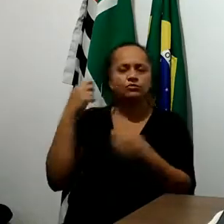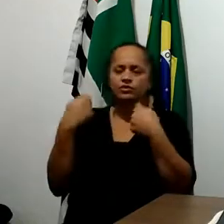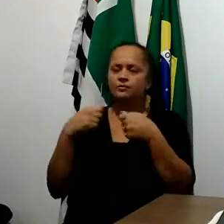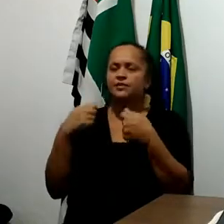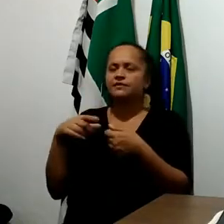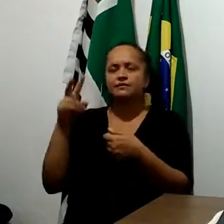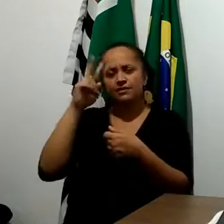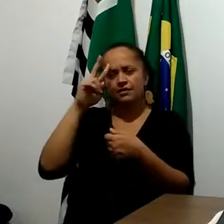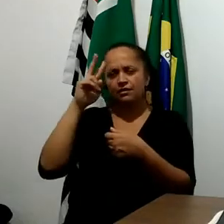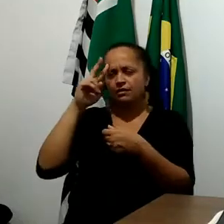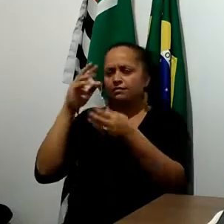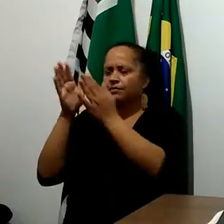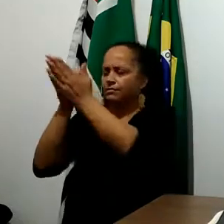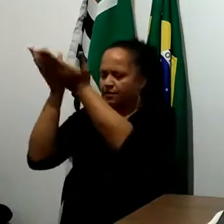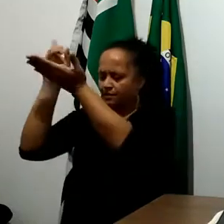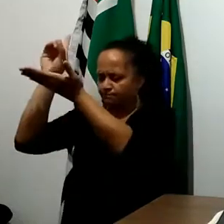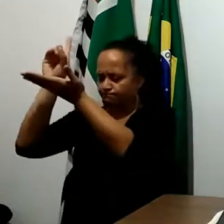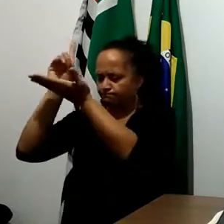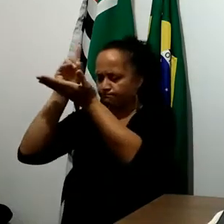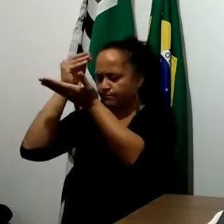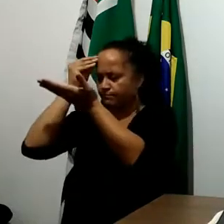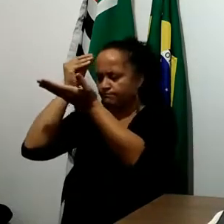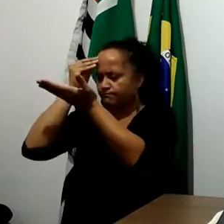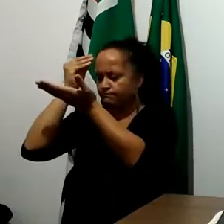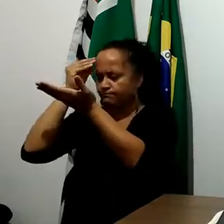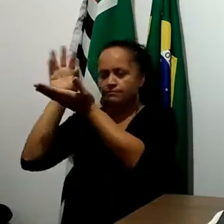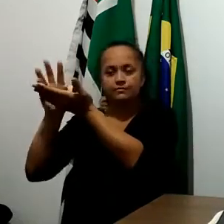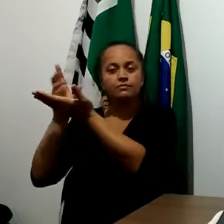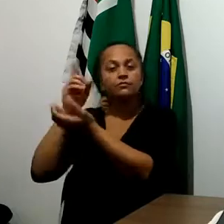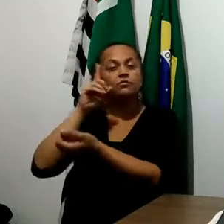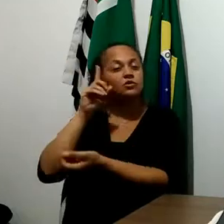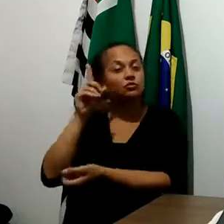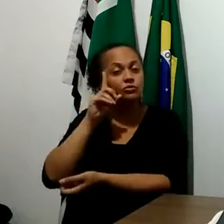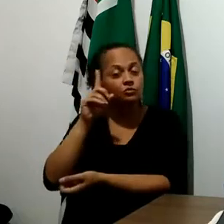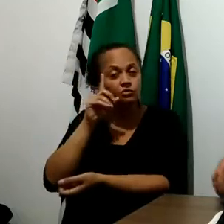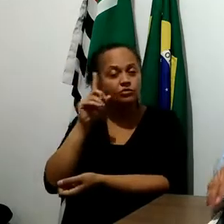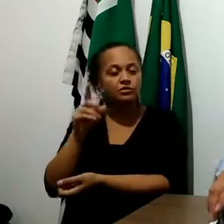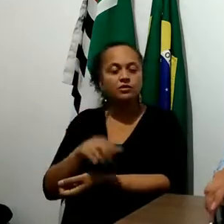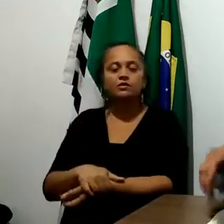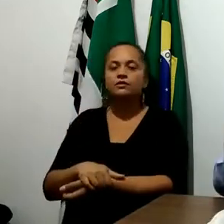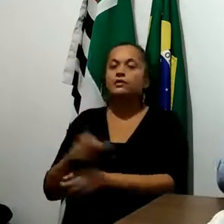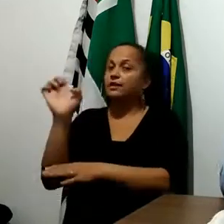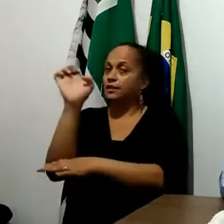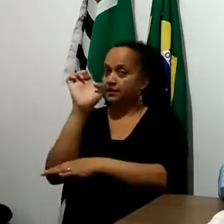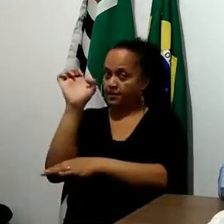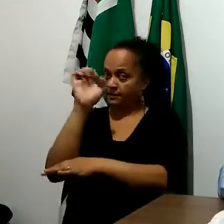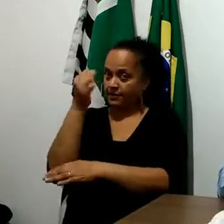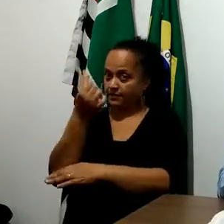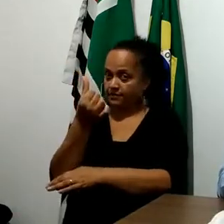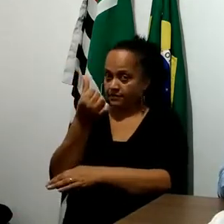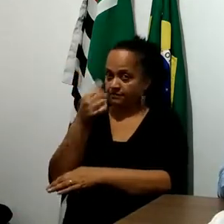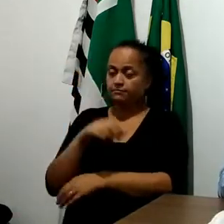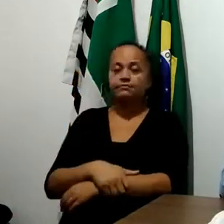da sua palavra, todos os dias. Tem um texto lá em Efésios 6,